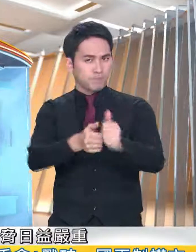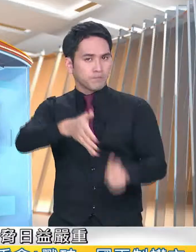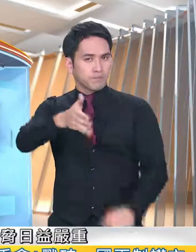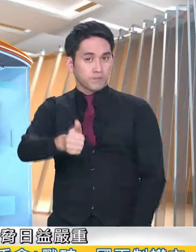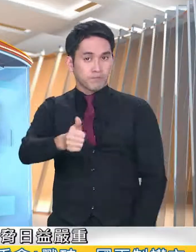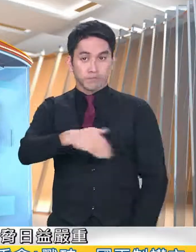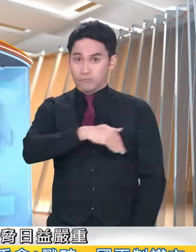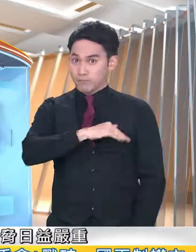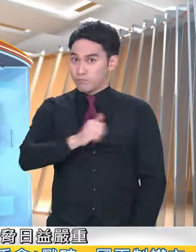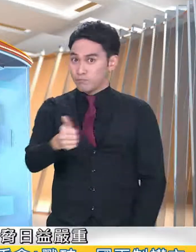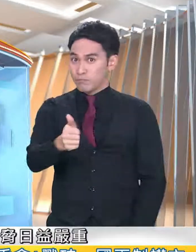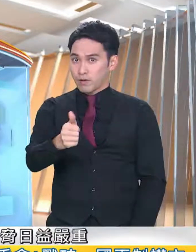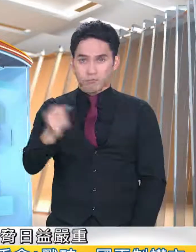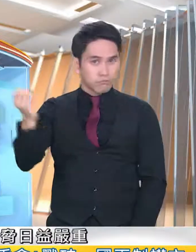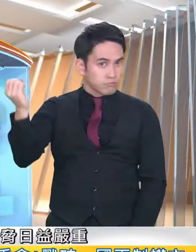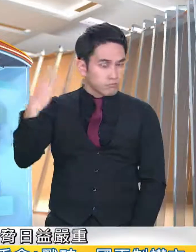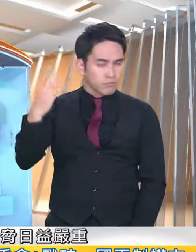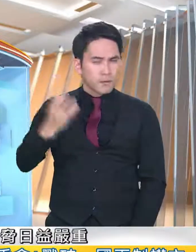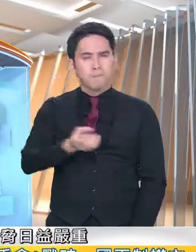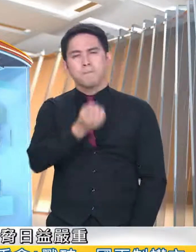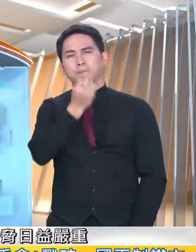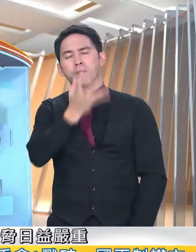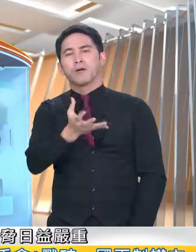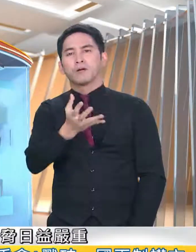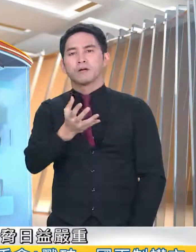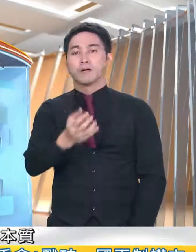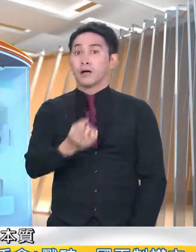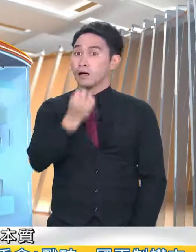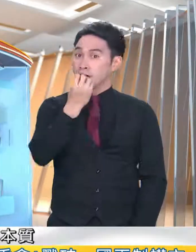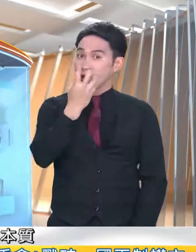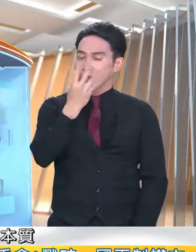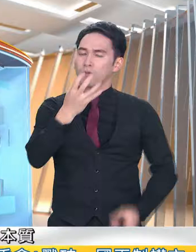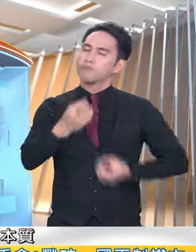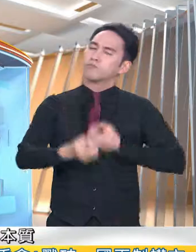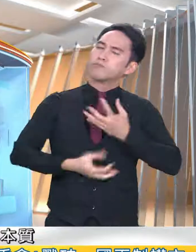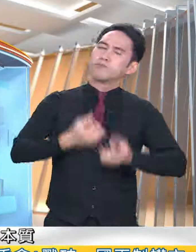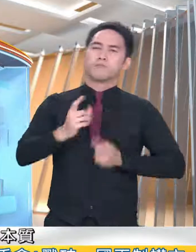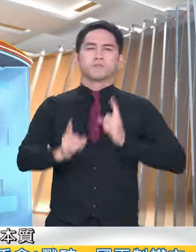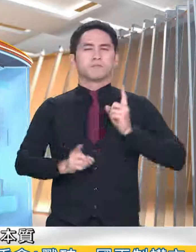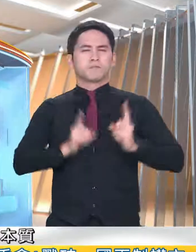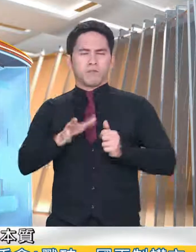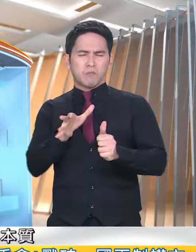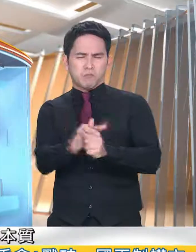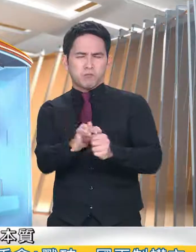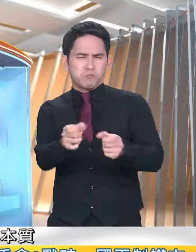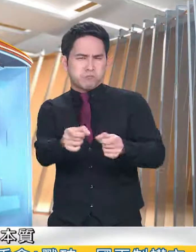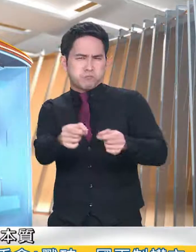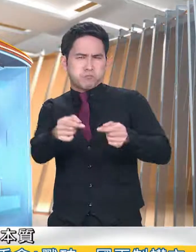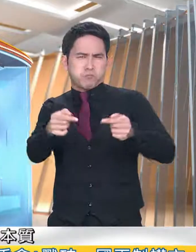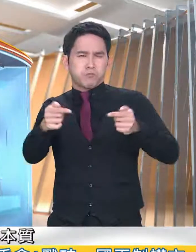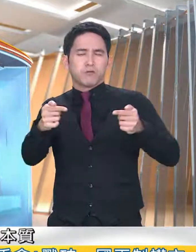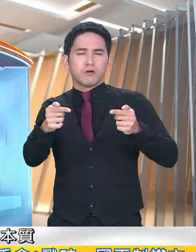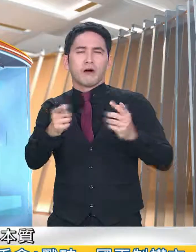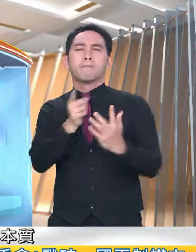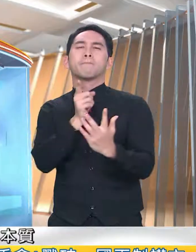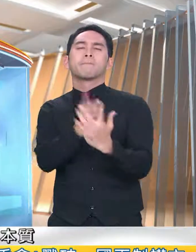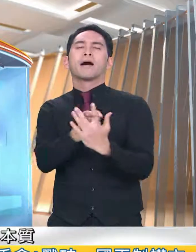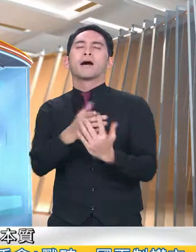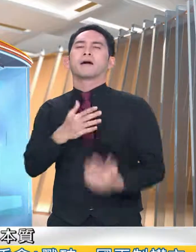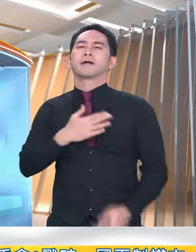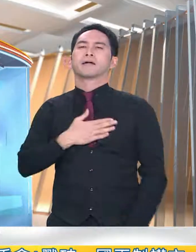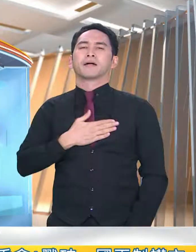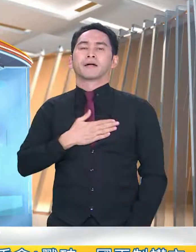到言论自由的威胁日益严重，从此事可以看出中国欺瞒的本